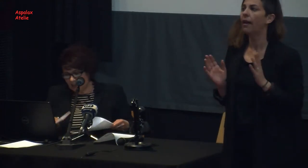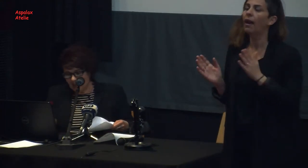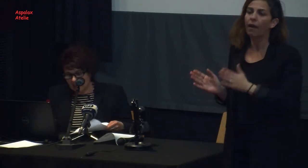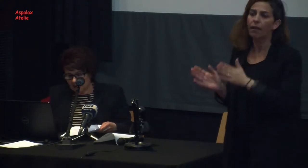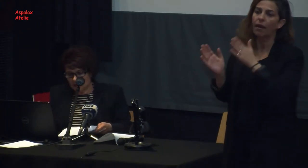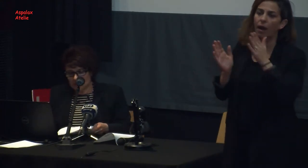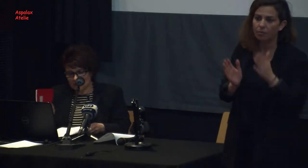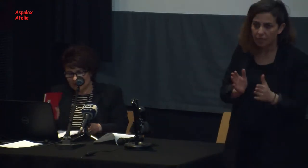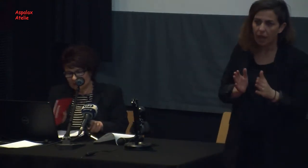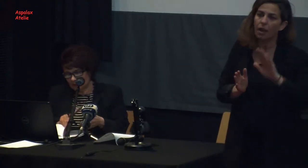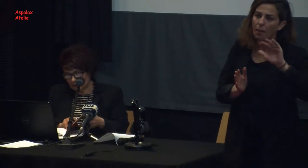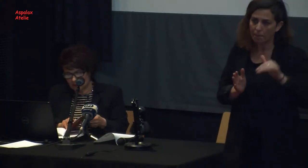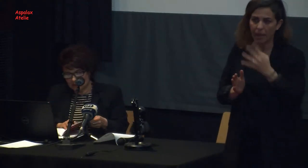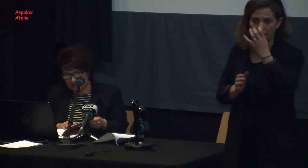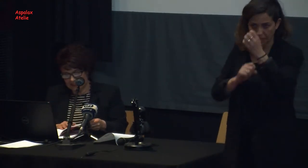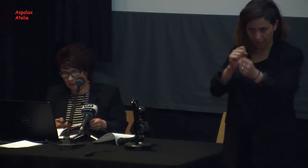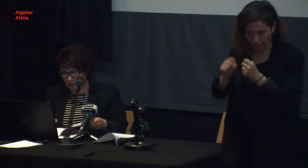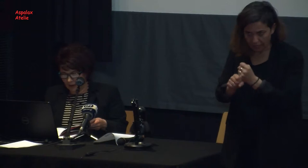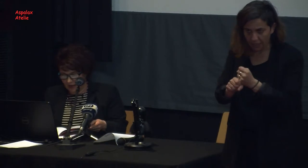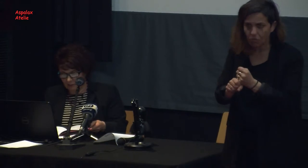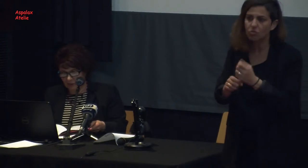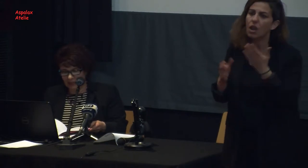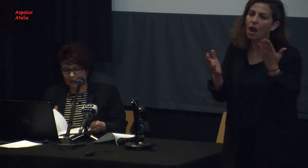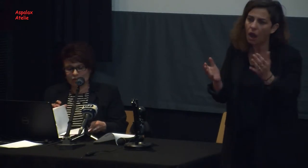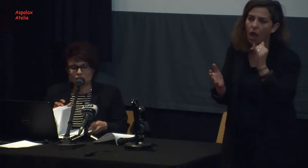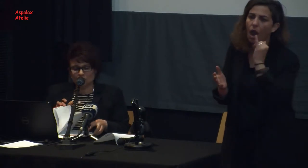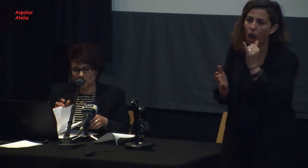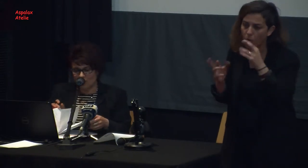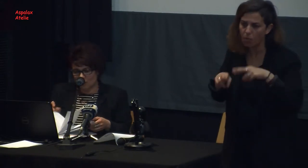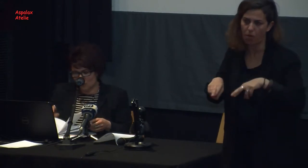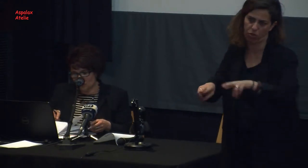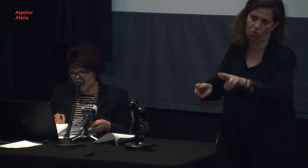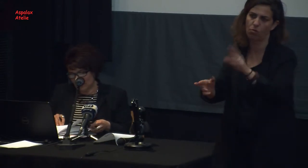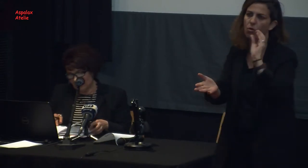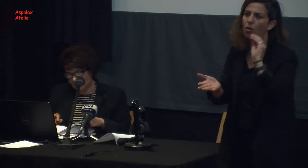δεν έχουμε προχωρήσει και πάρα πολύ